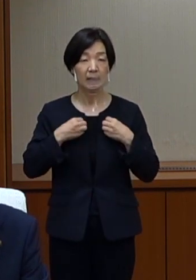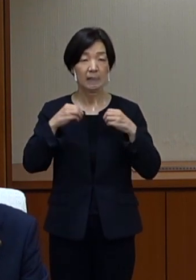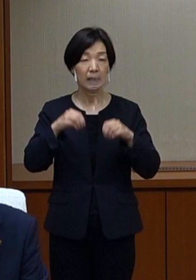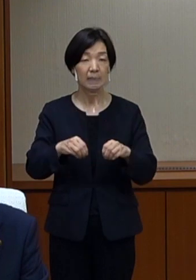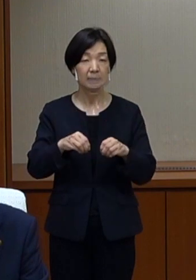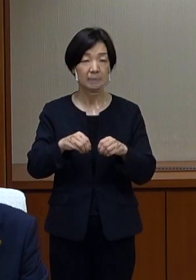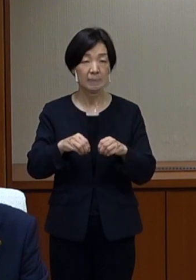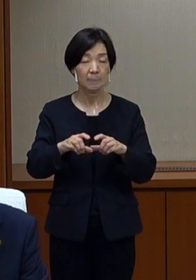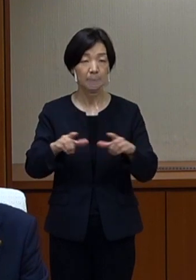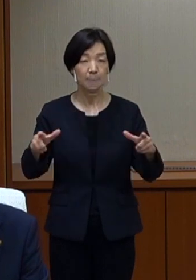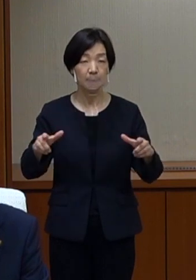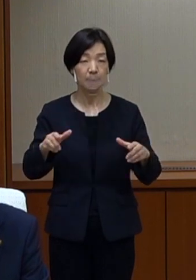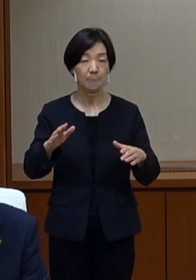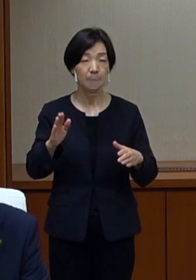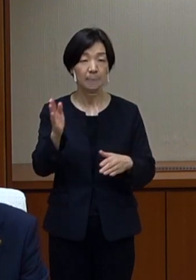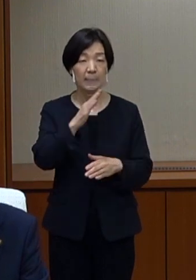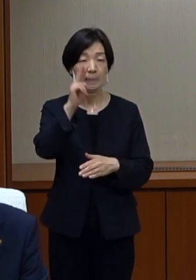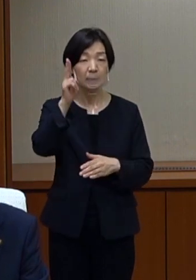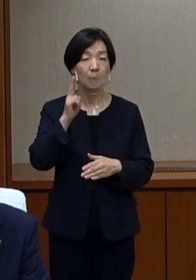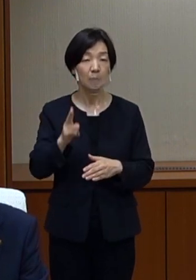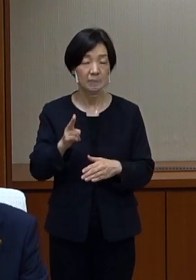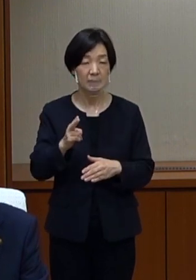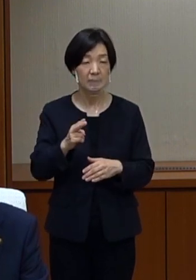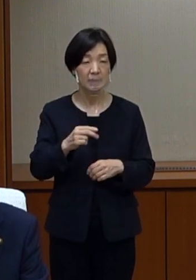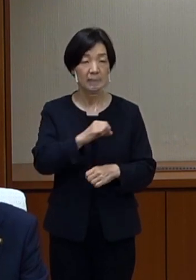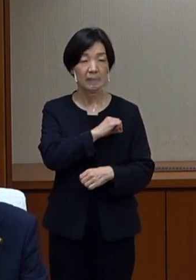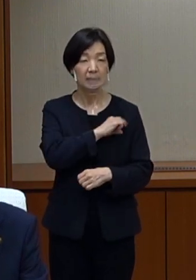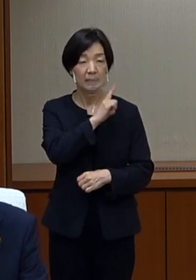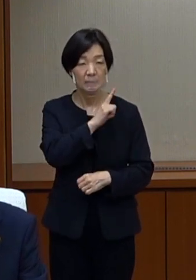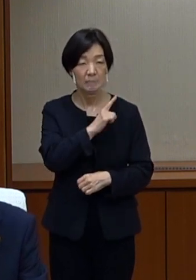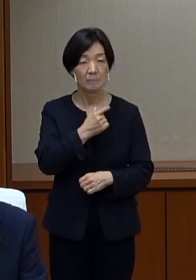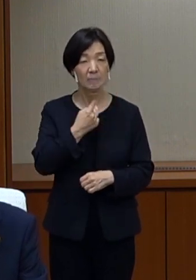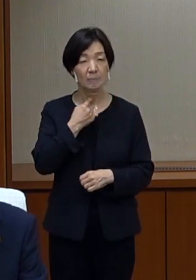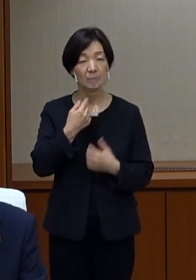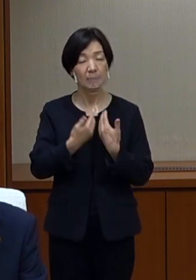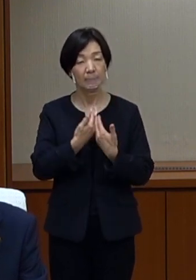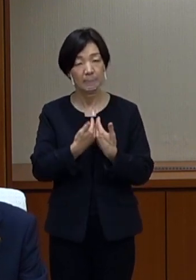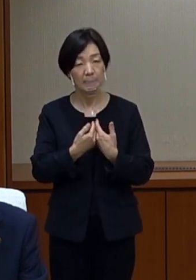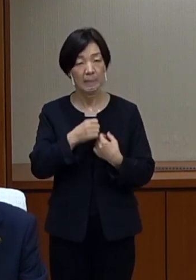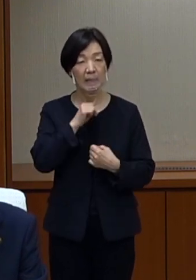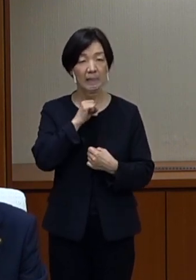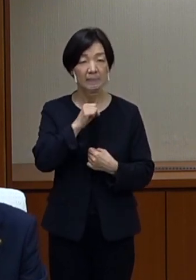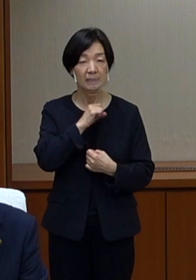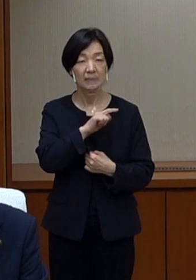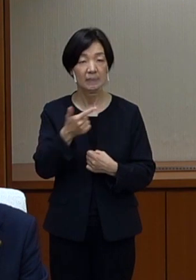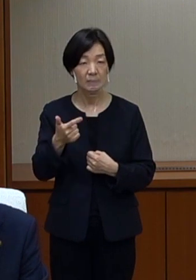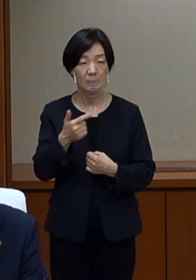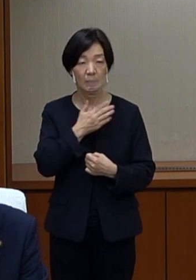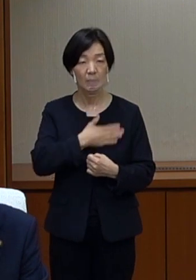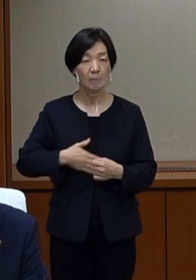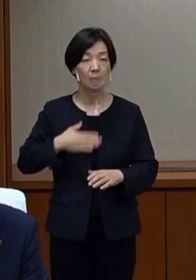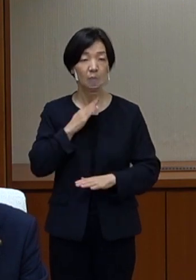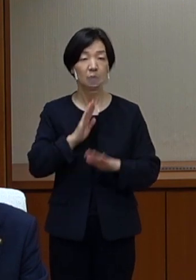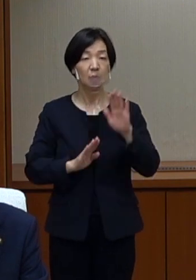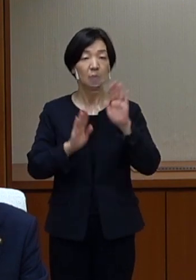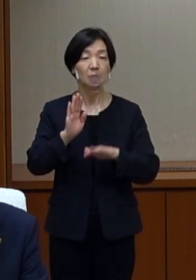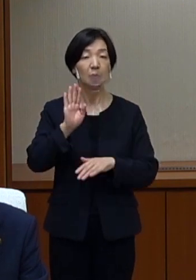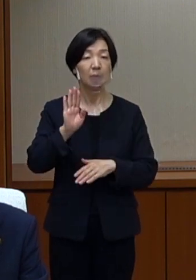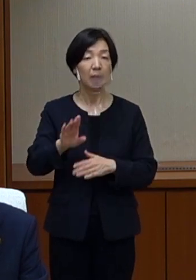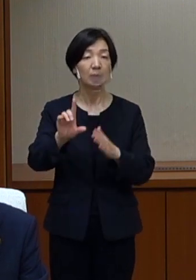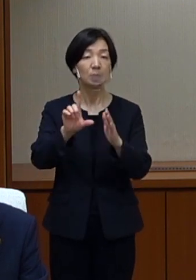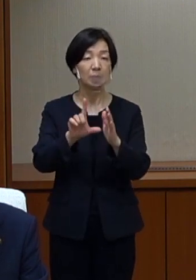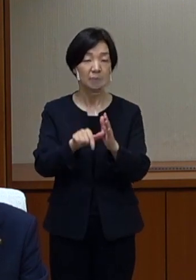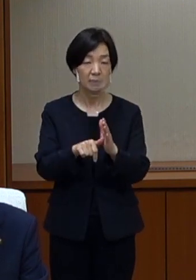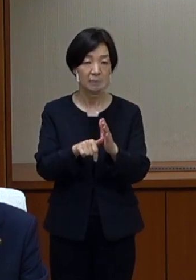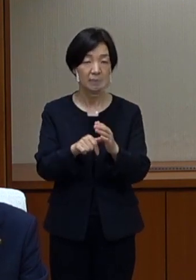、熱、喉の違和感、咳など何らかの症状がある場合や、少し